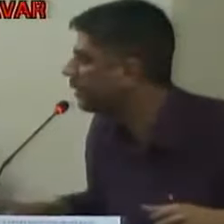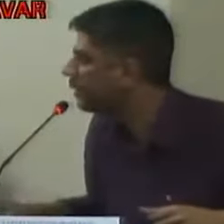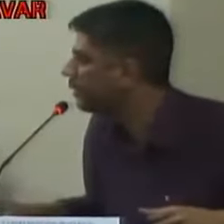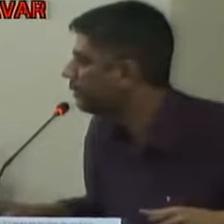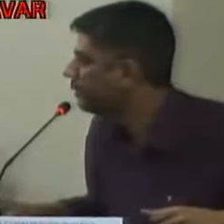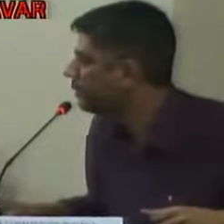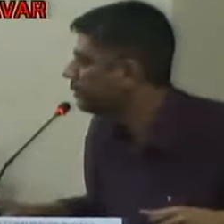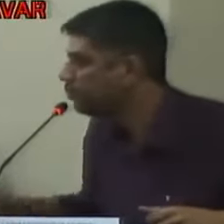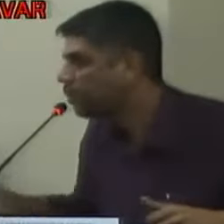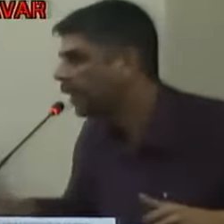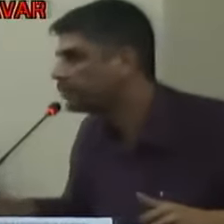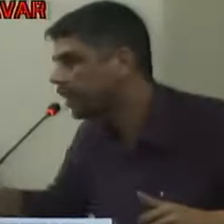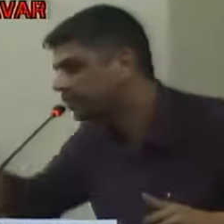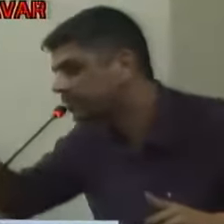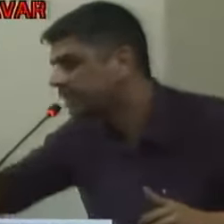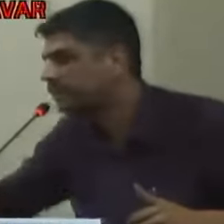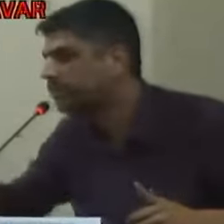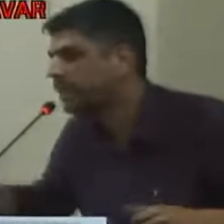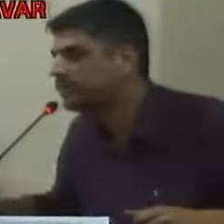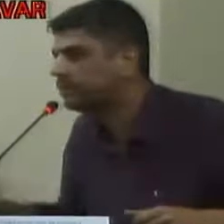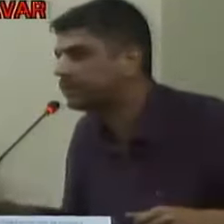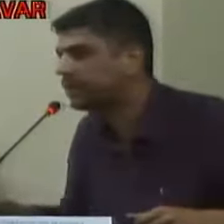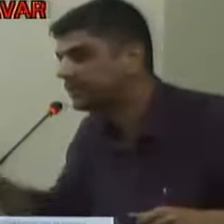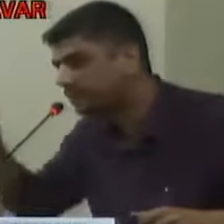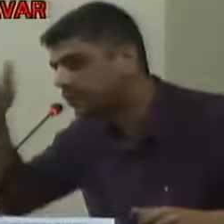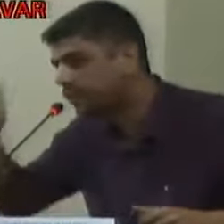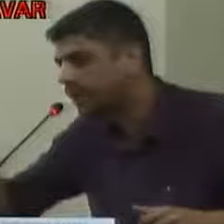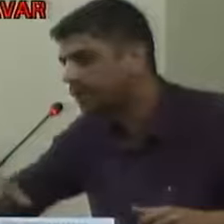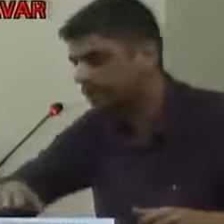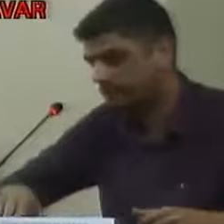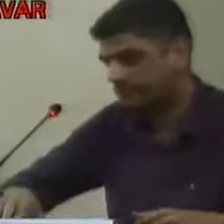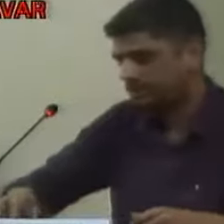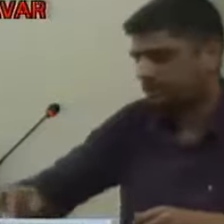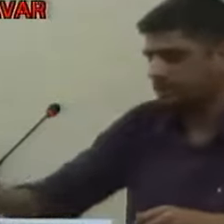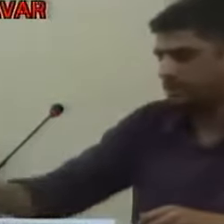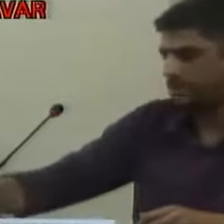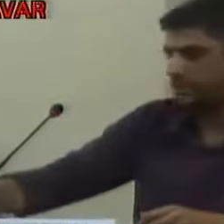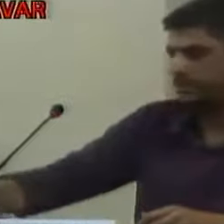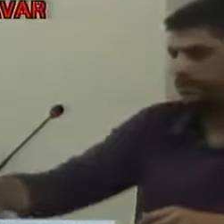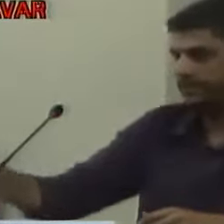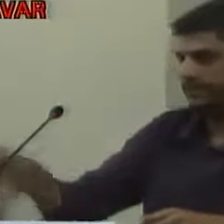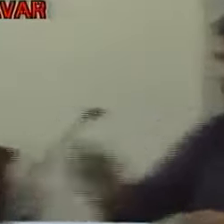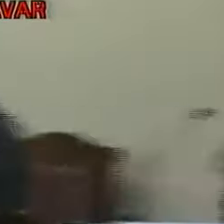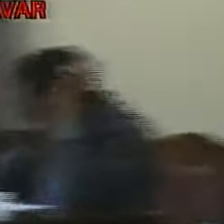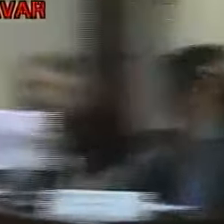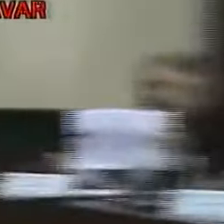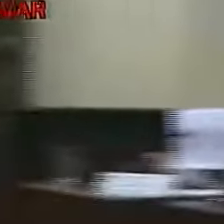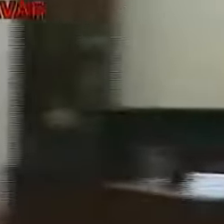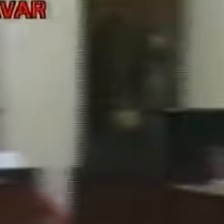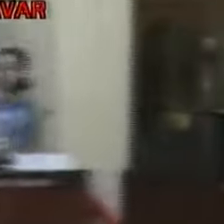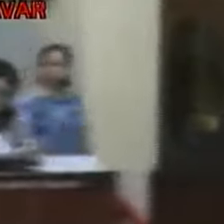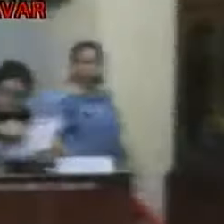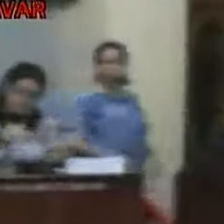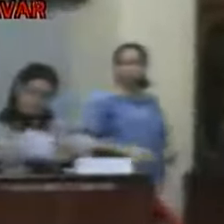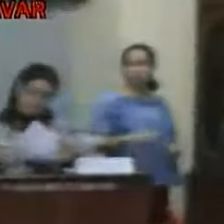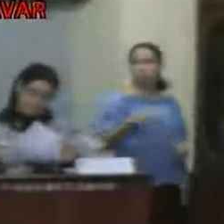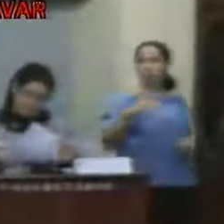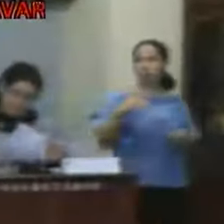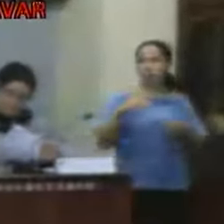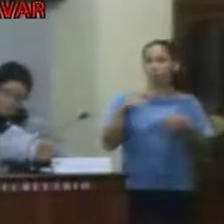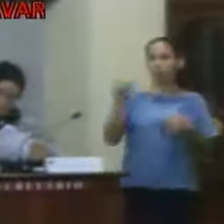prazer. Não pode, eu acho que tem que ser tomada uma medida e tem que ser urgente. Mais algum vereador quer